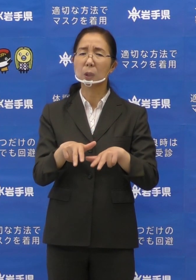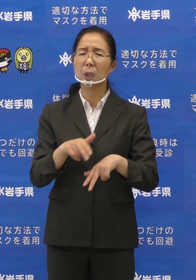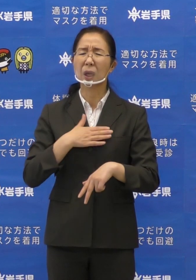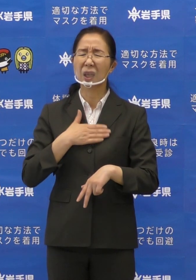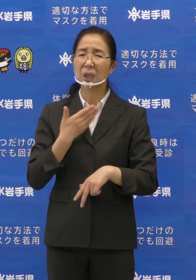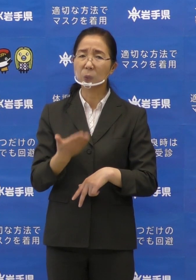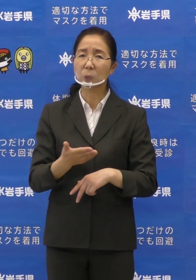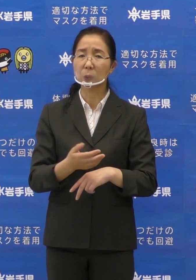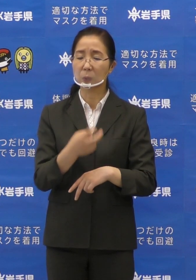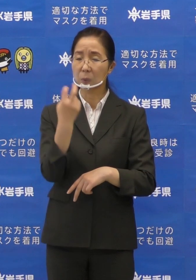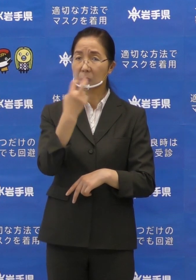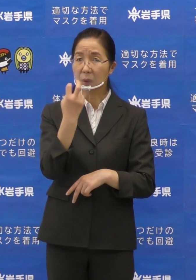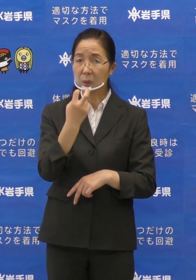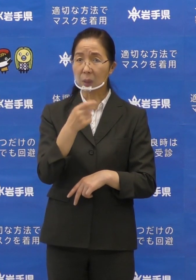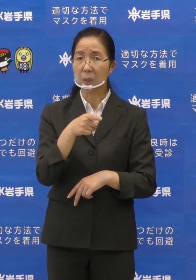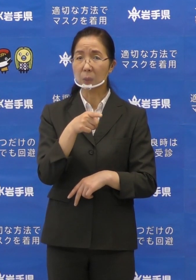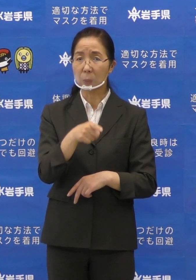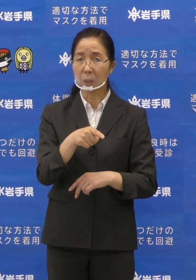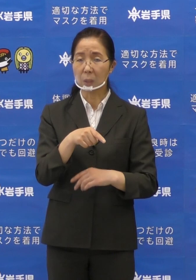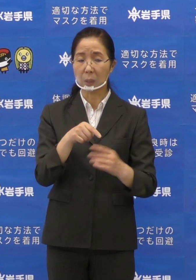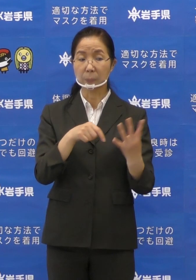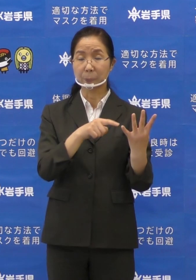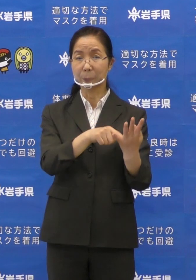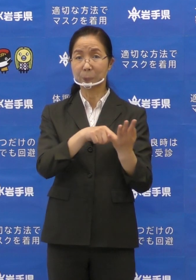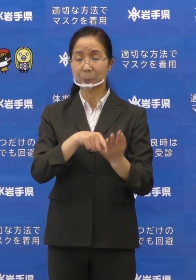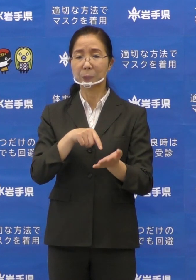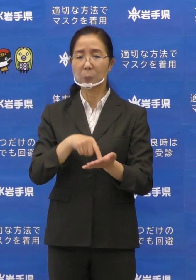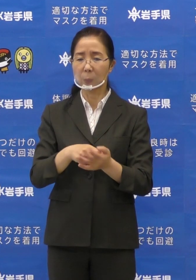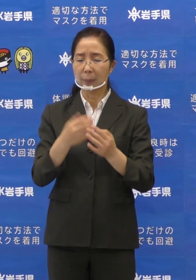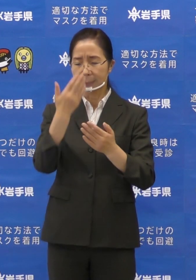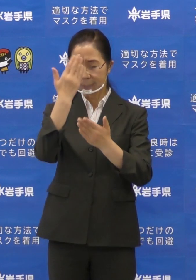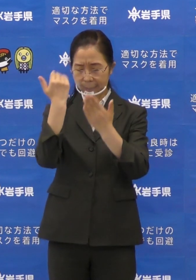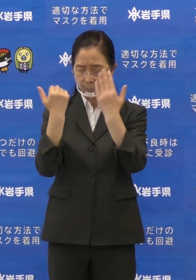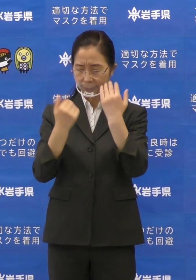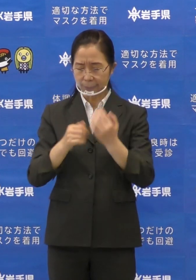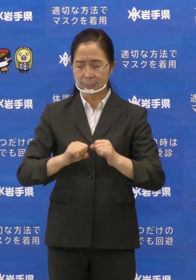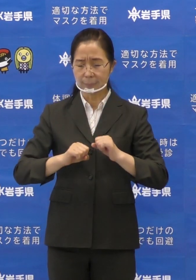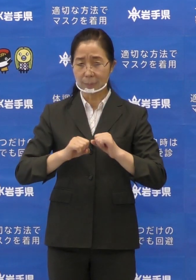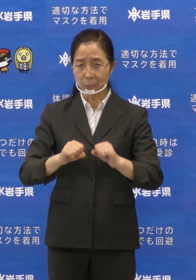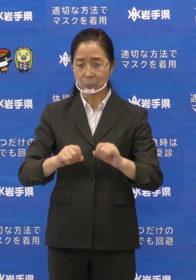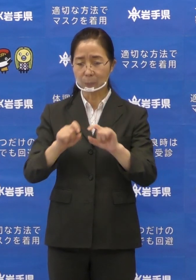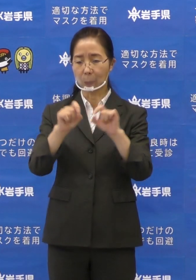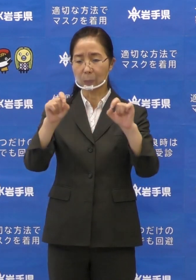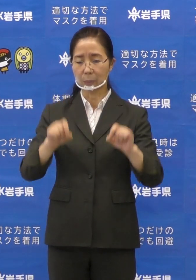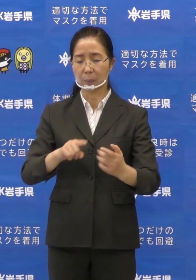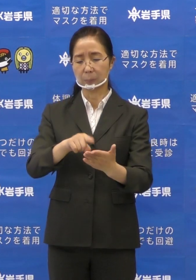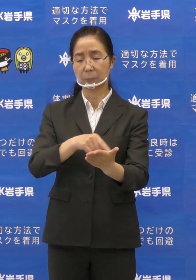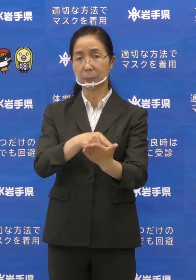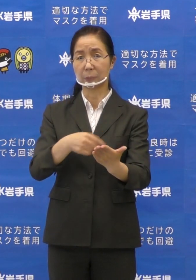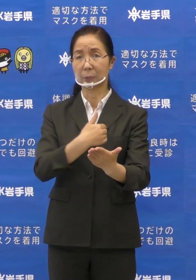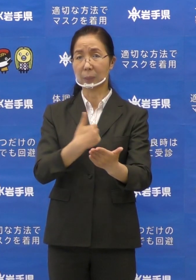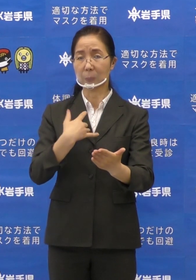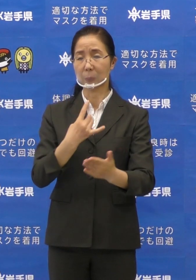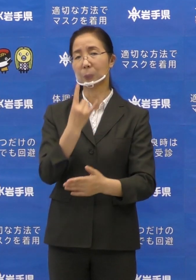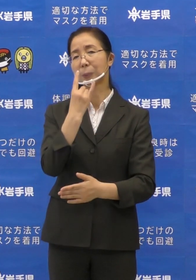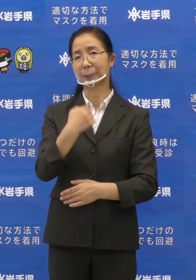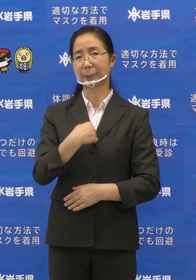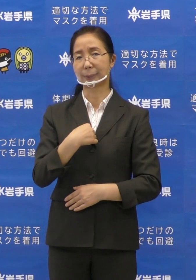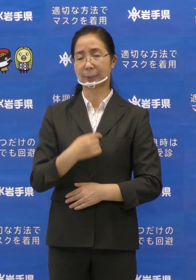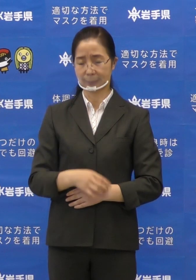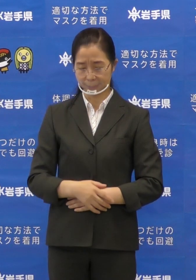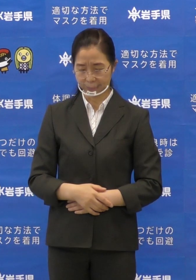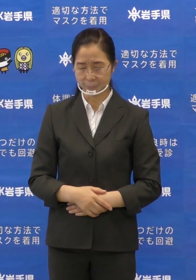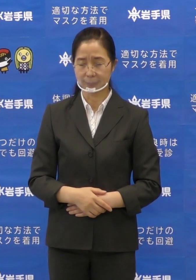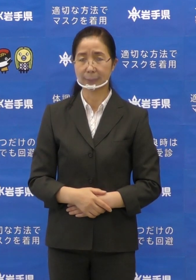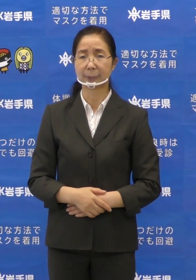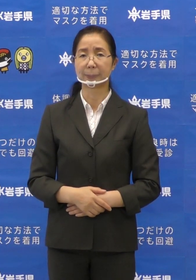ですね丁寧にやっていくことで問題解決されていくことを期待いたします。